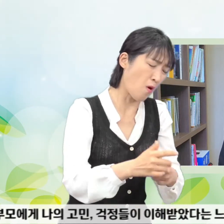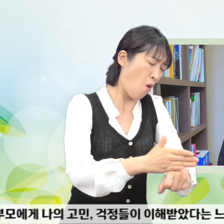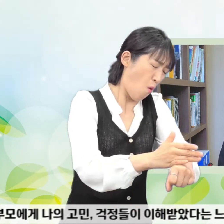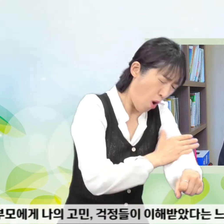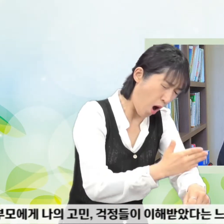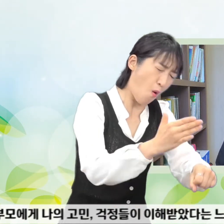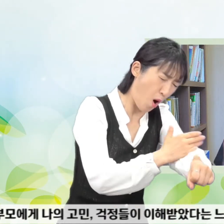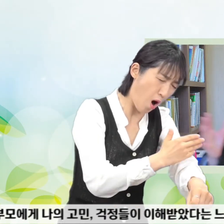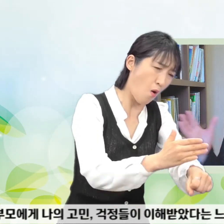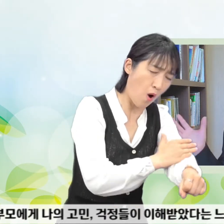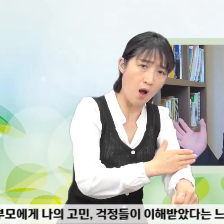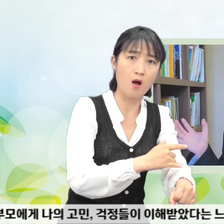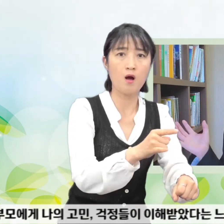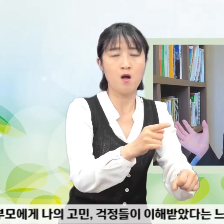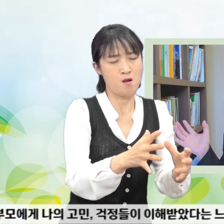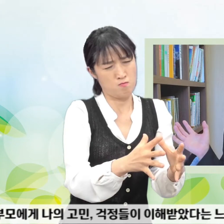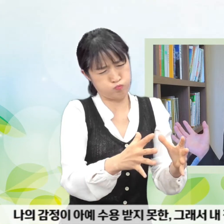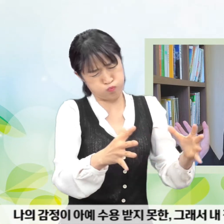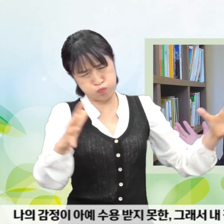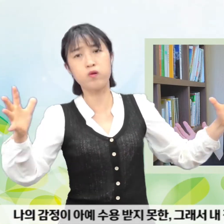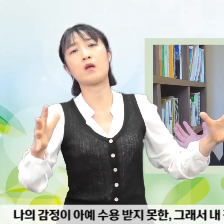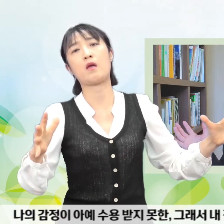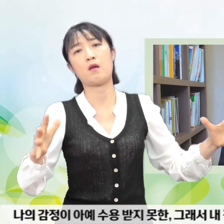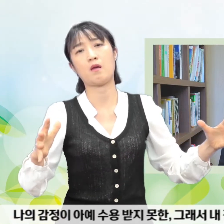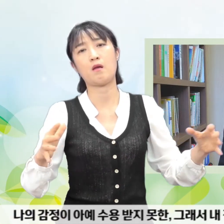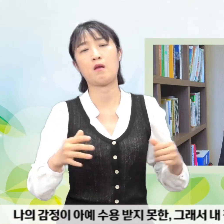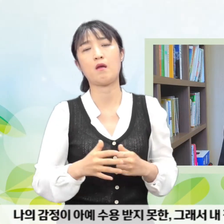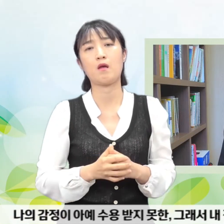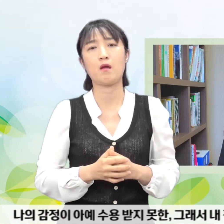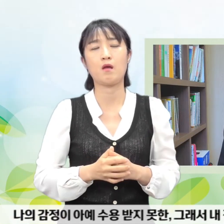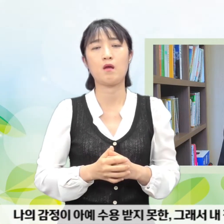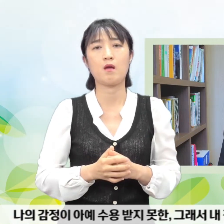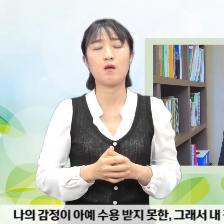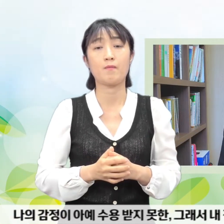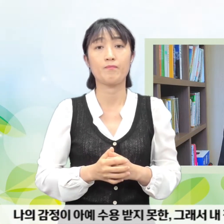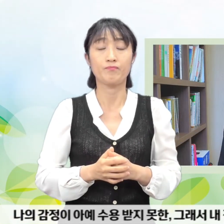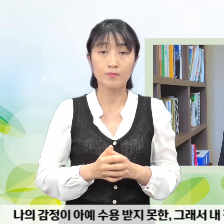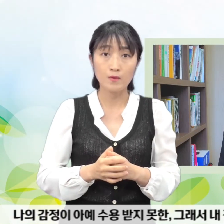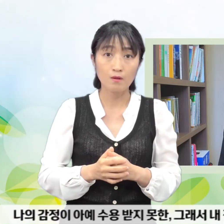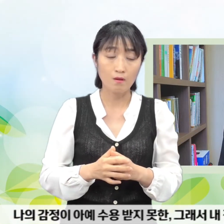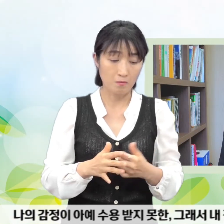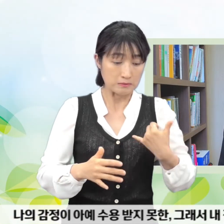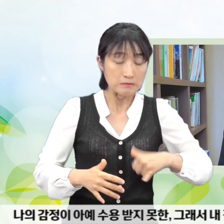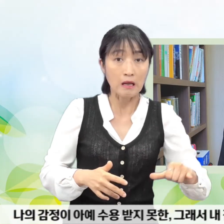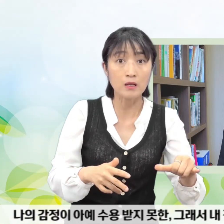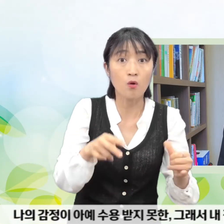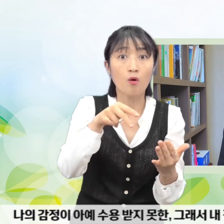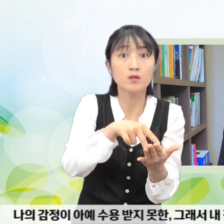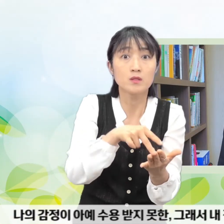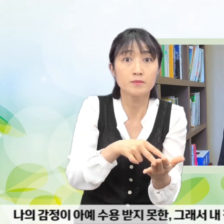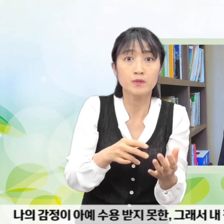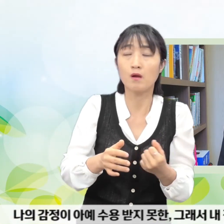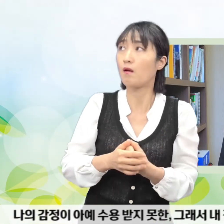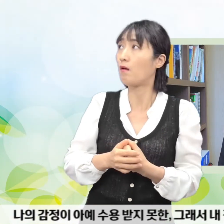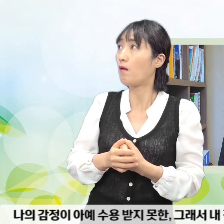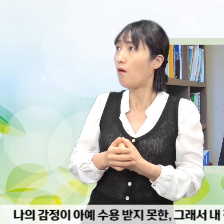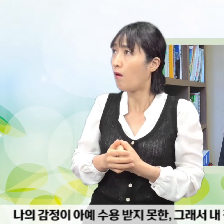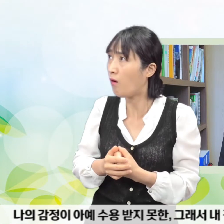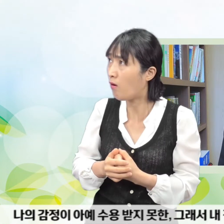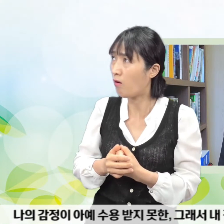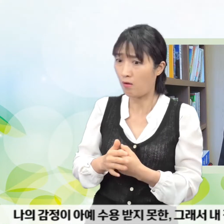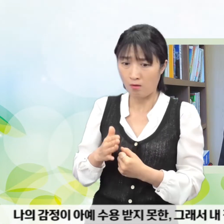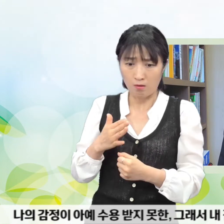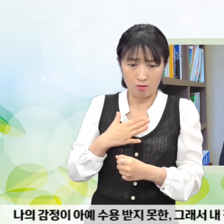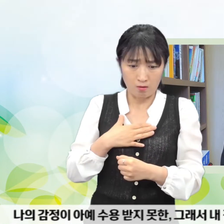느낌보다는 고민이 더 증폭된다거나 아니면 내 감정과 이런 것들이 아예 수용받지